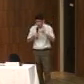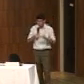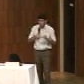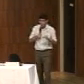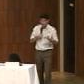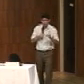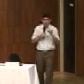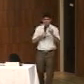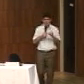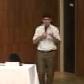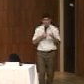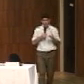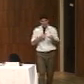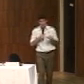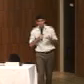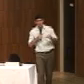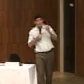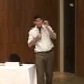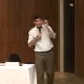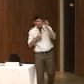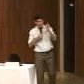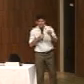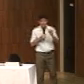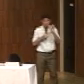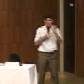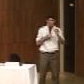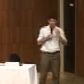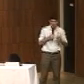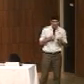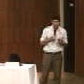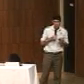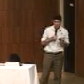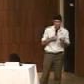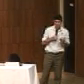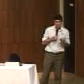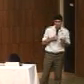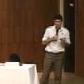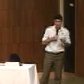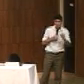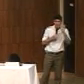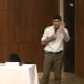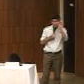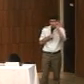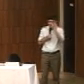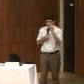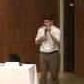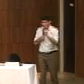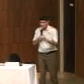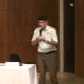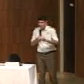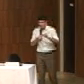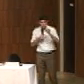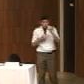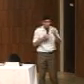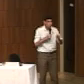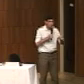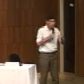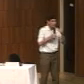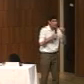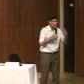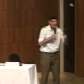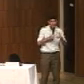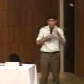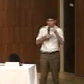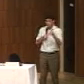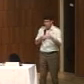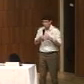momento muito importante do processo democrático. Democracia não se resume às eleições. Democracia é um processo de participação, de consulta,